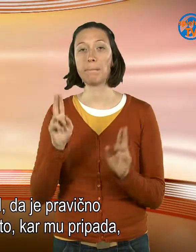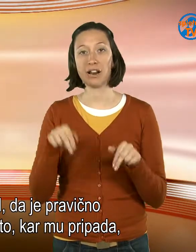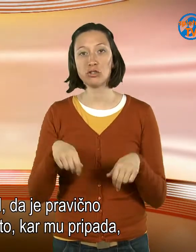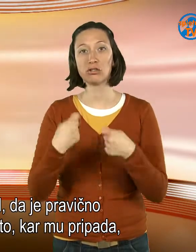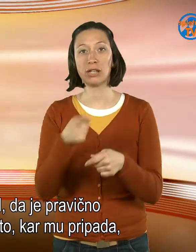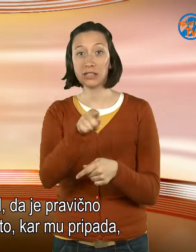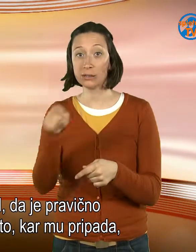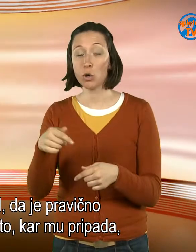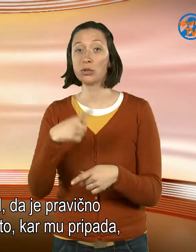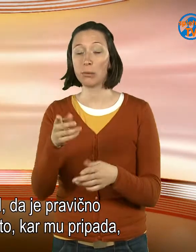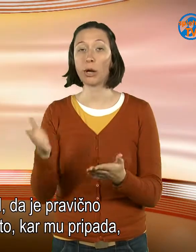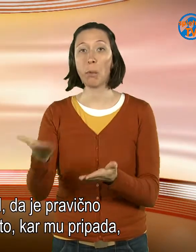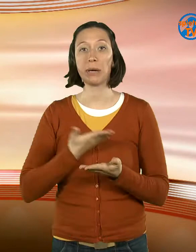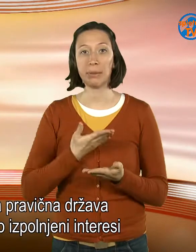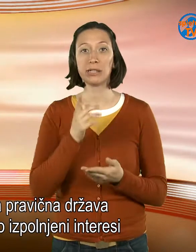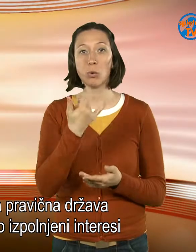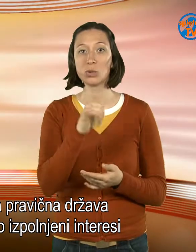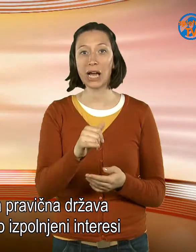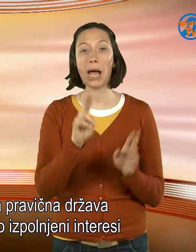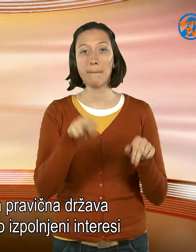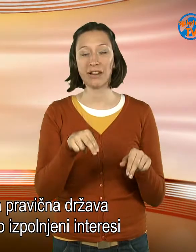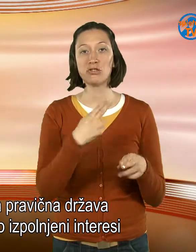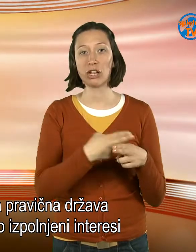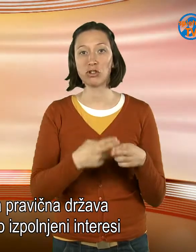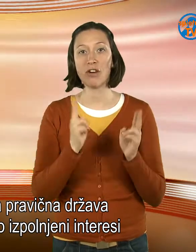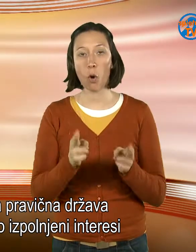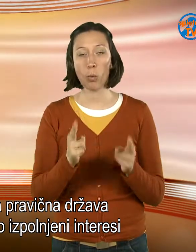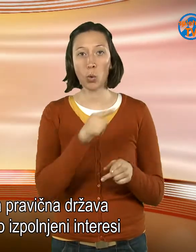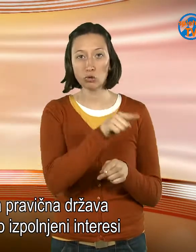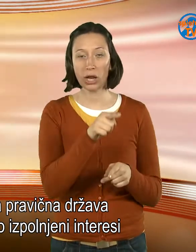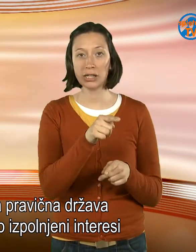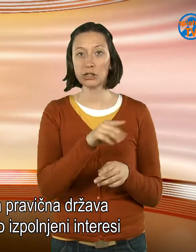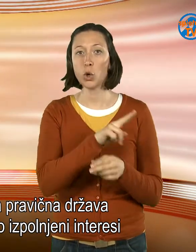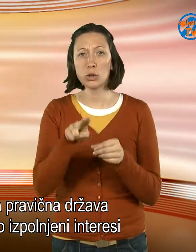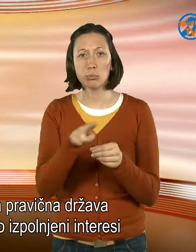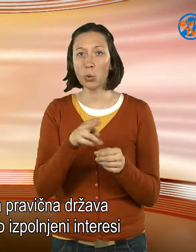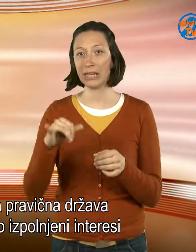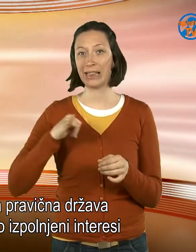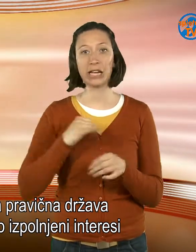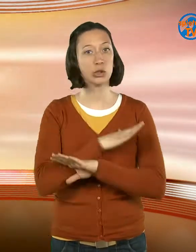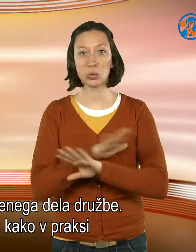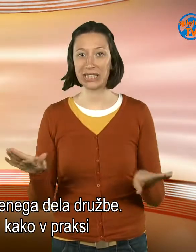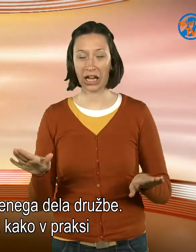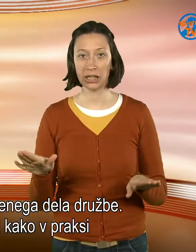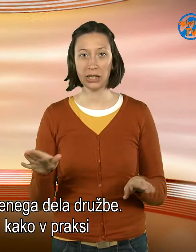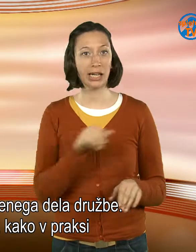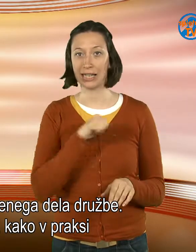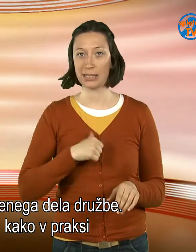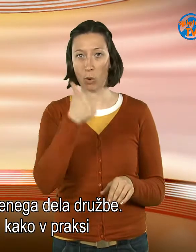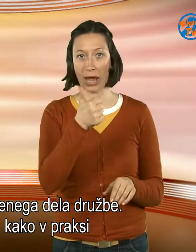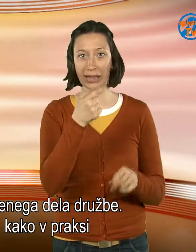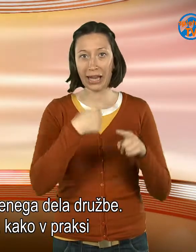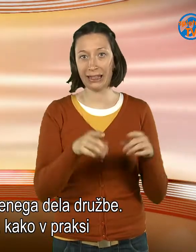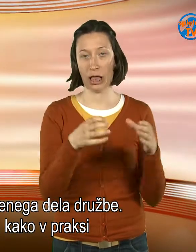dati vsakomur tisto, kar mu pripada, ter da bo vsaka pravična država omogočala, da so izpolnjeni interesi vseh in ne